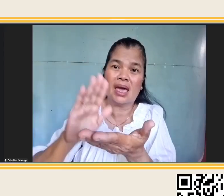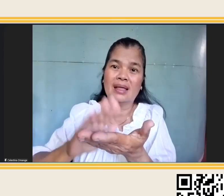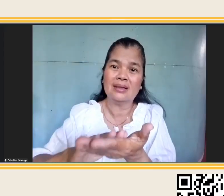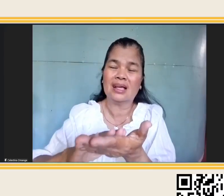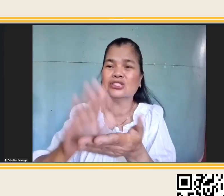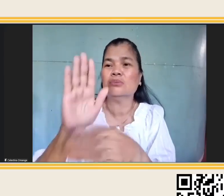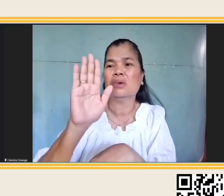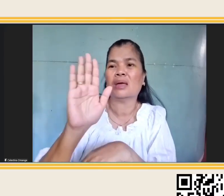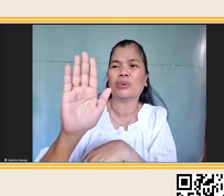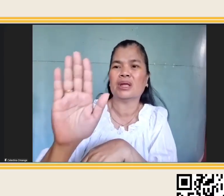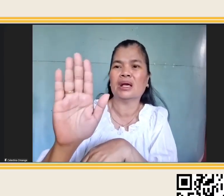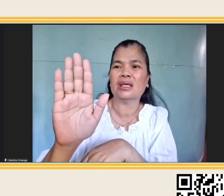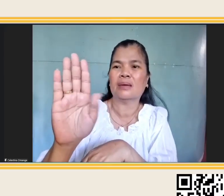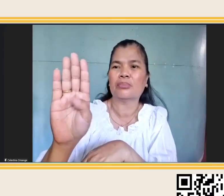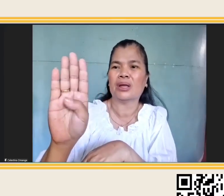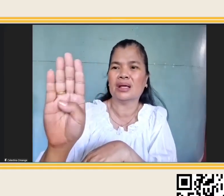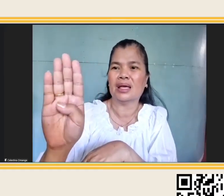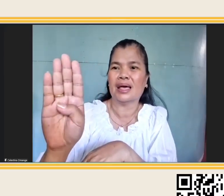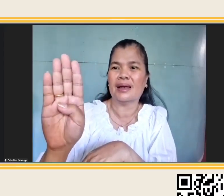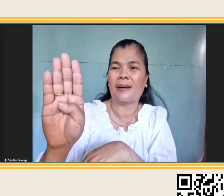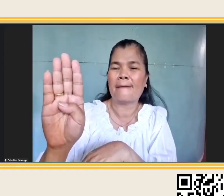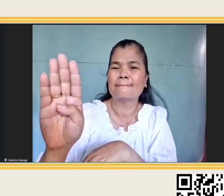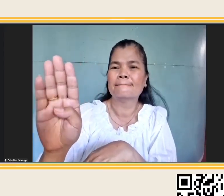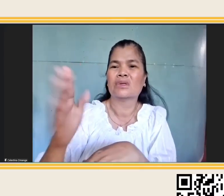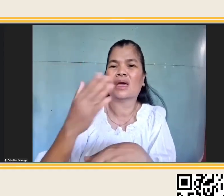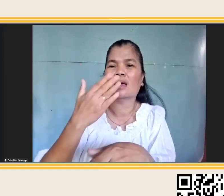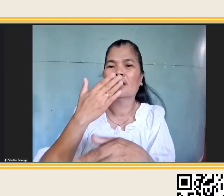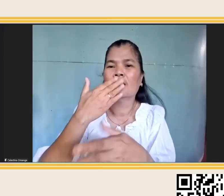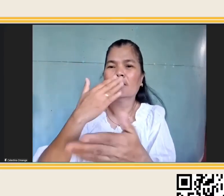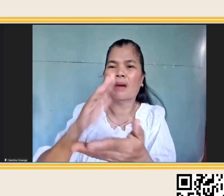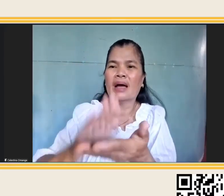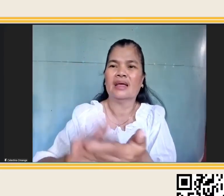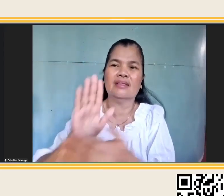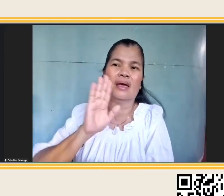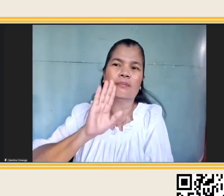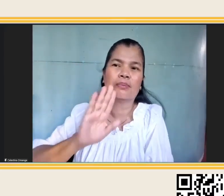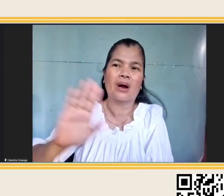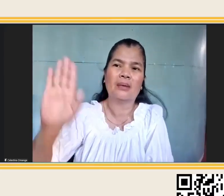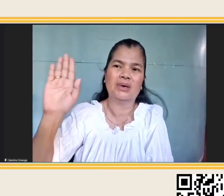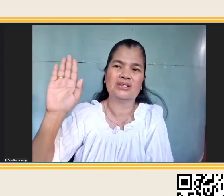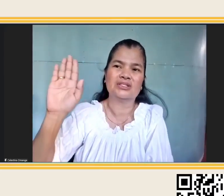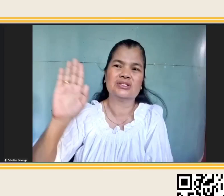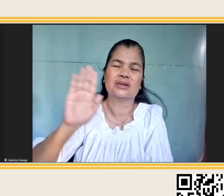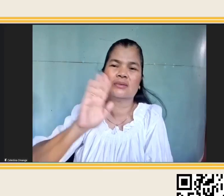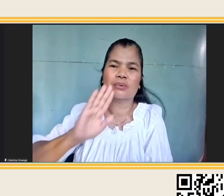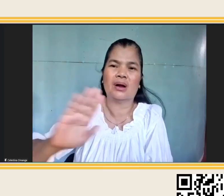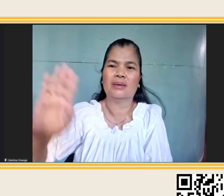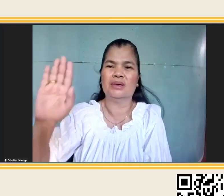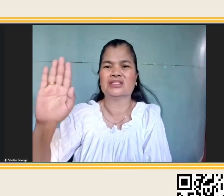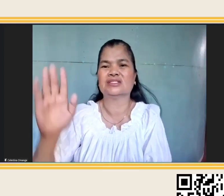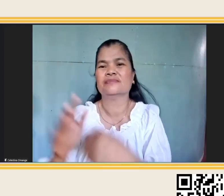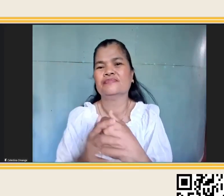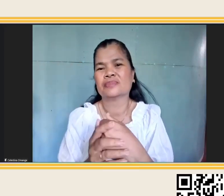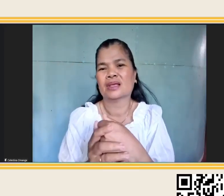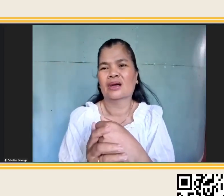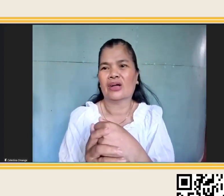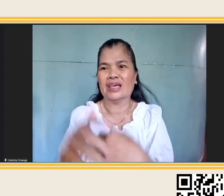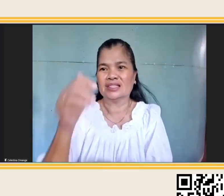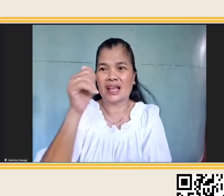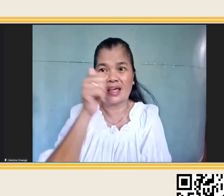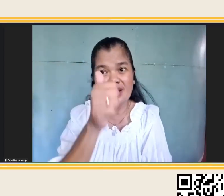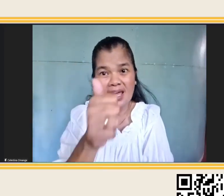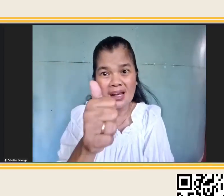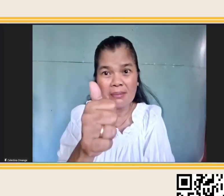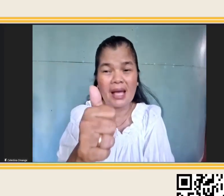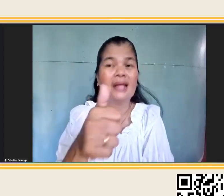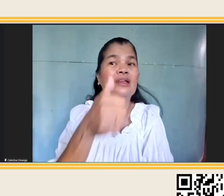be hand. Kasi yung be hand, pwedeng ganyan, pwedeng ganyan. Okay? Bad and then promise. Promise. Okay,